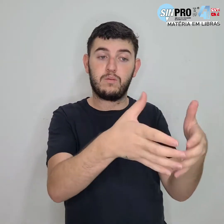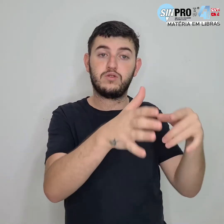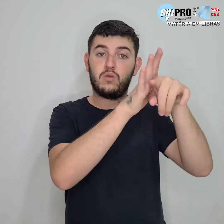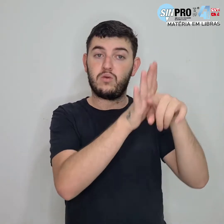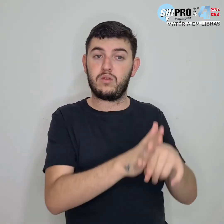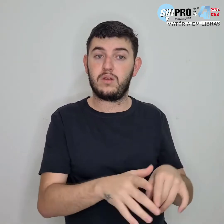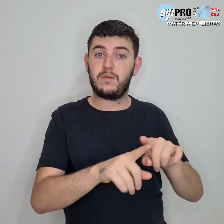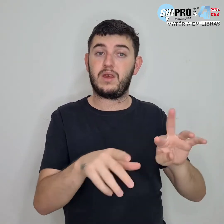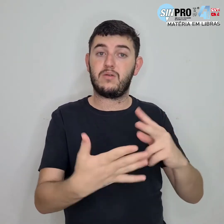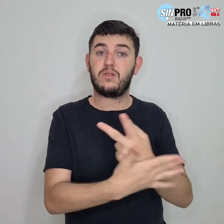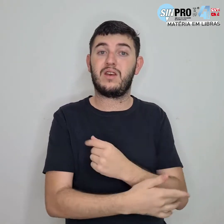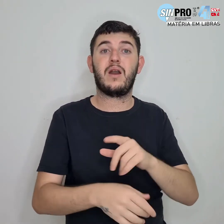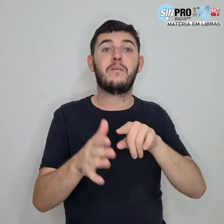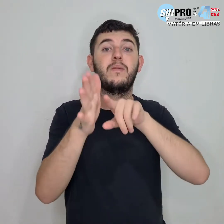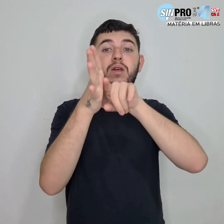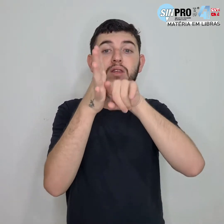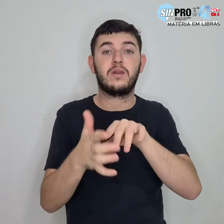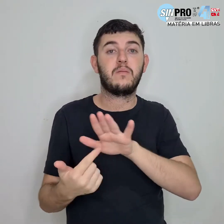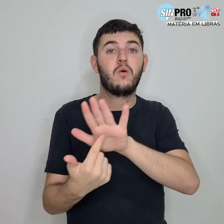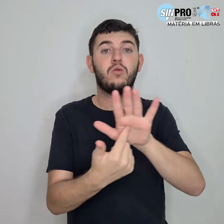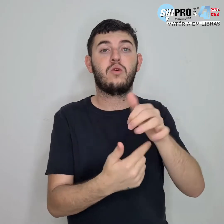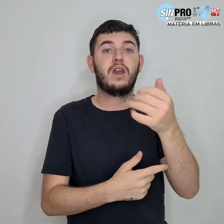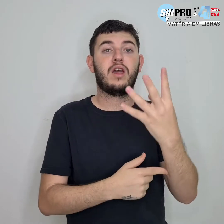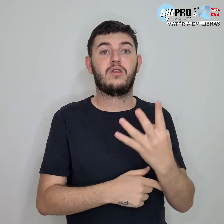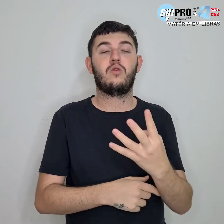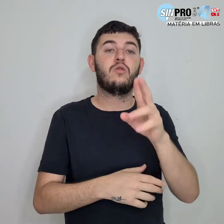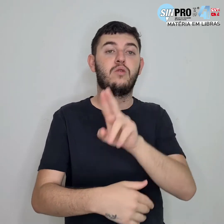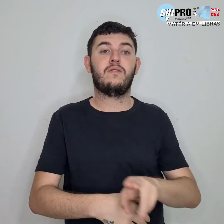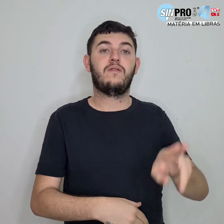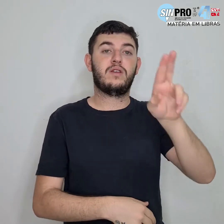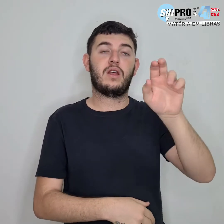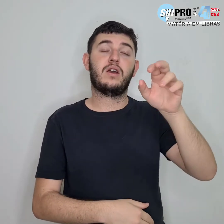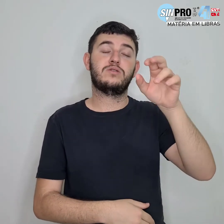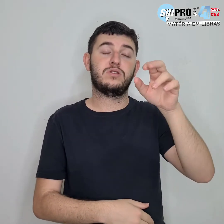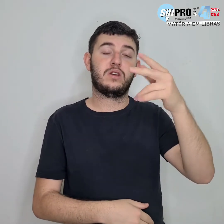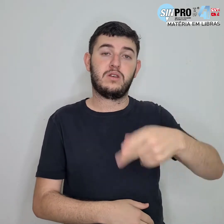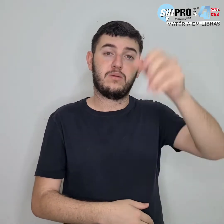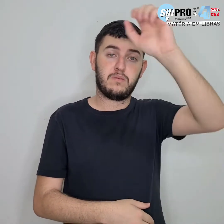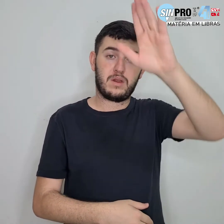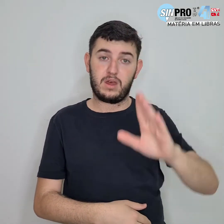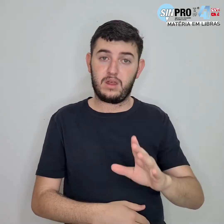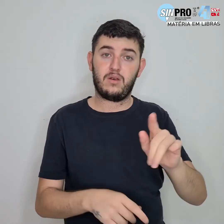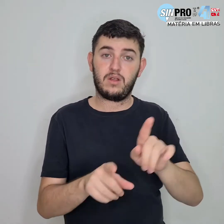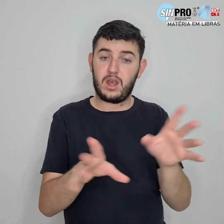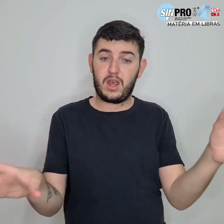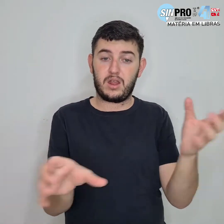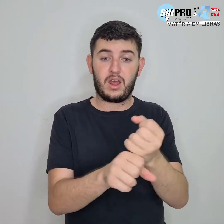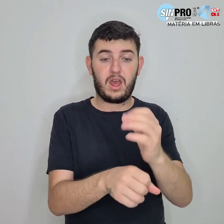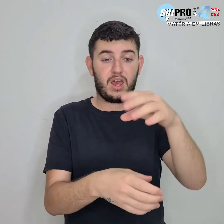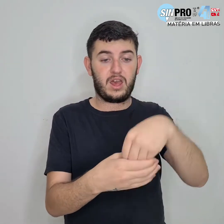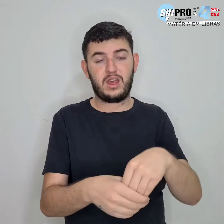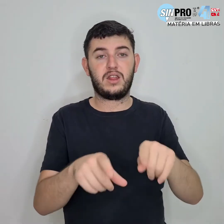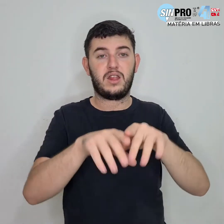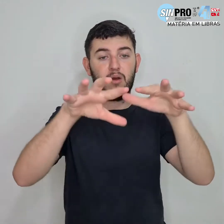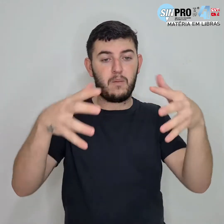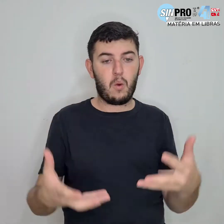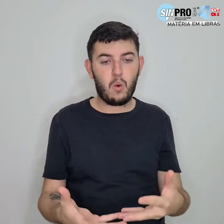pesquisa, 14 universidades federais brasileiras compõem o rol das 1.000 melhores do mundo, mesmo com todo